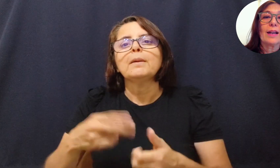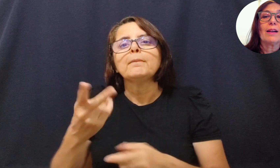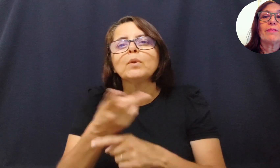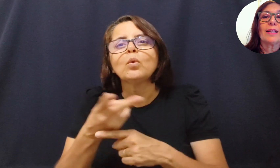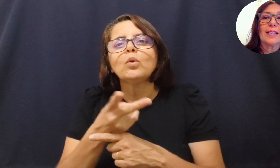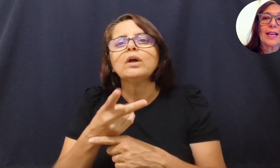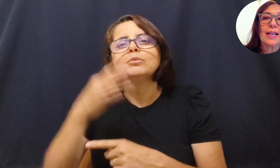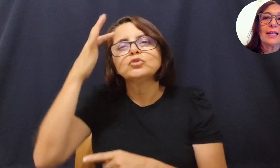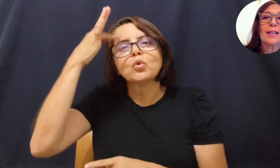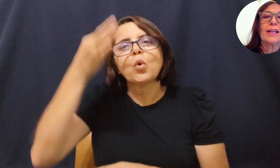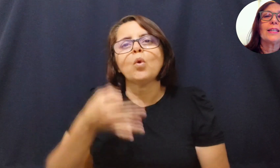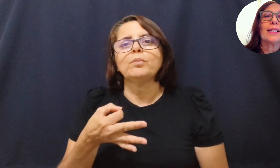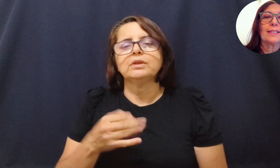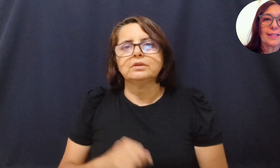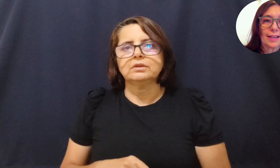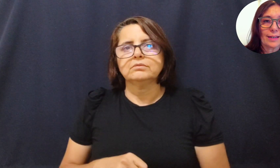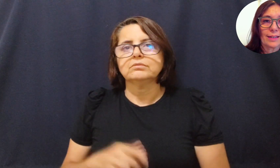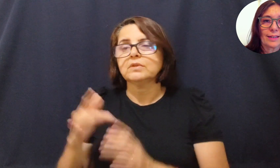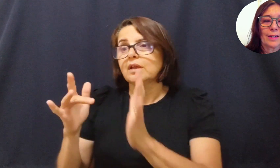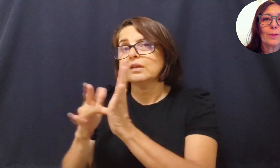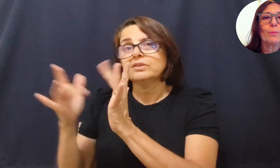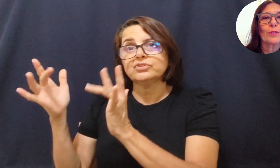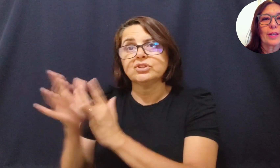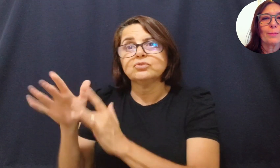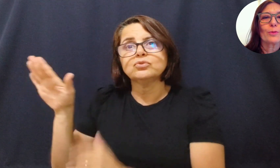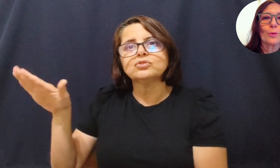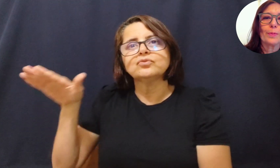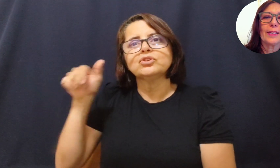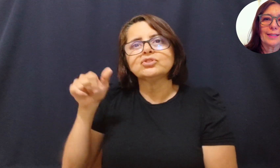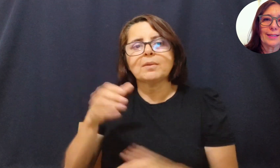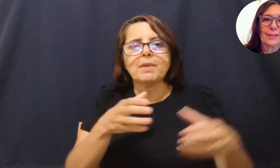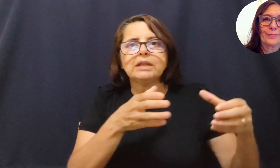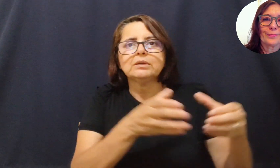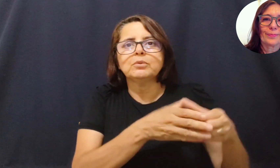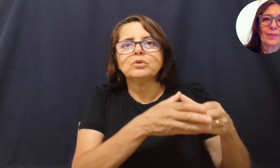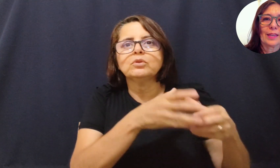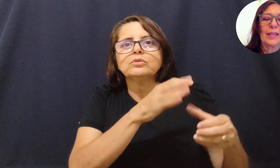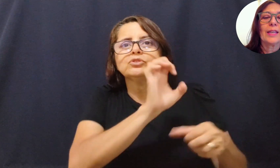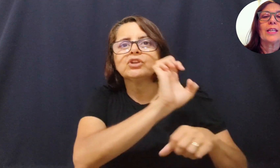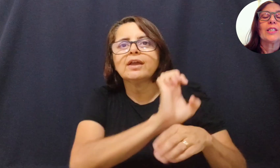julgar, avaliar, analisar, busquemos compreender.